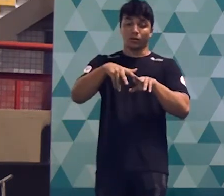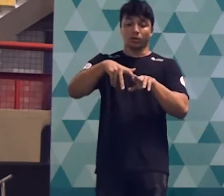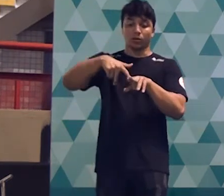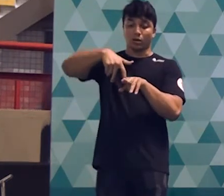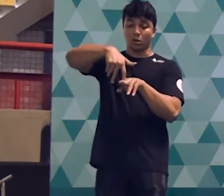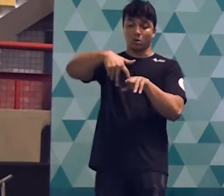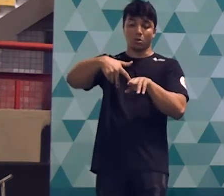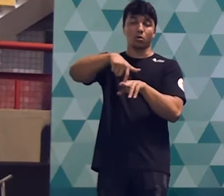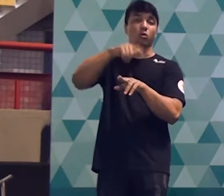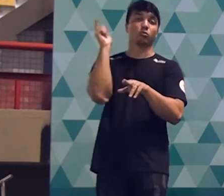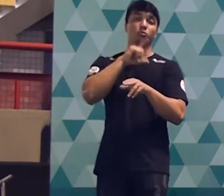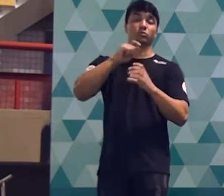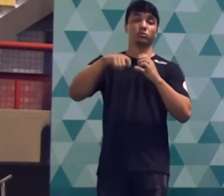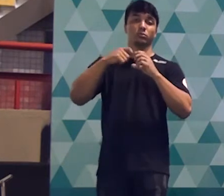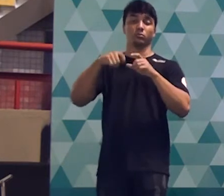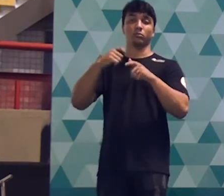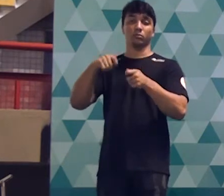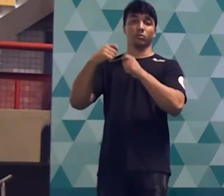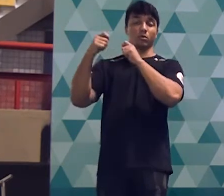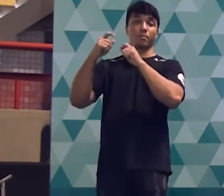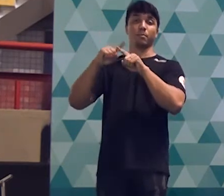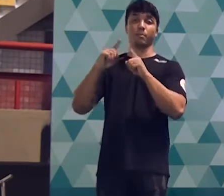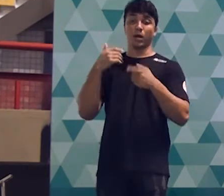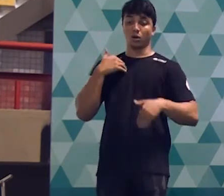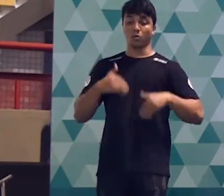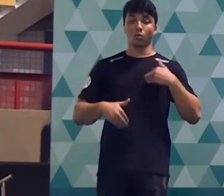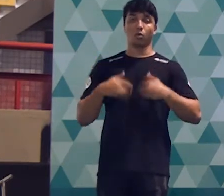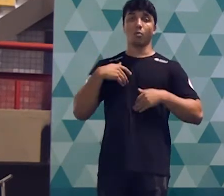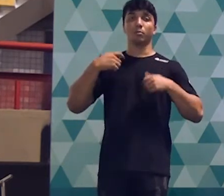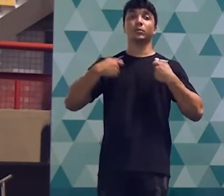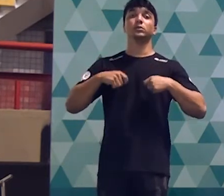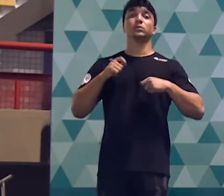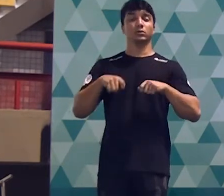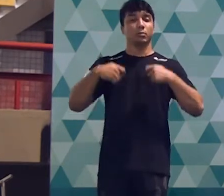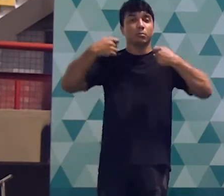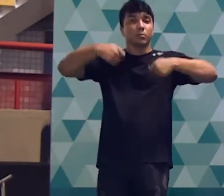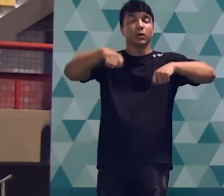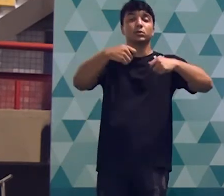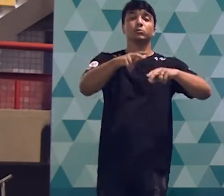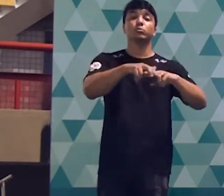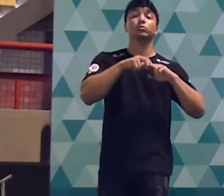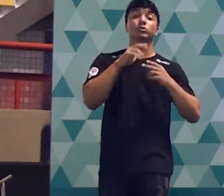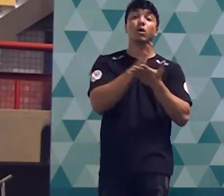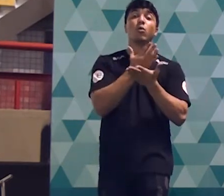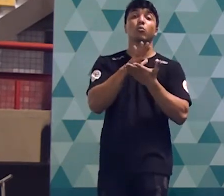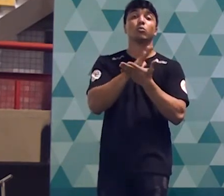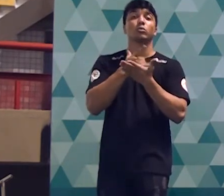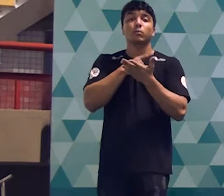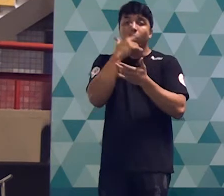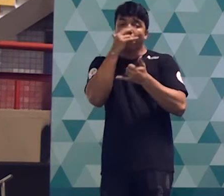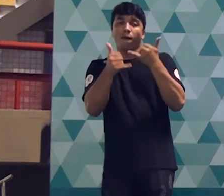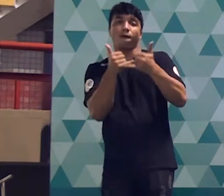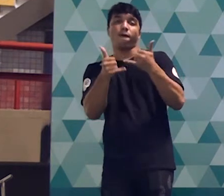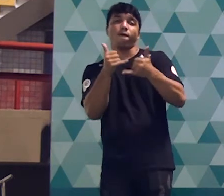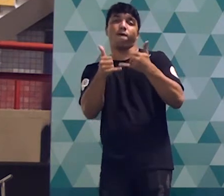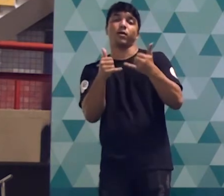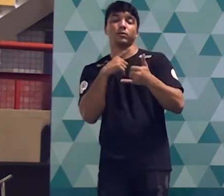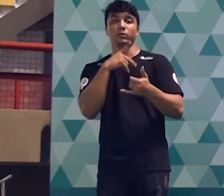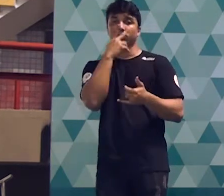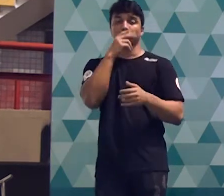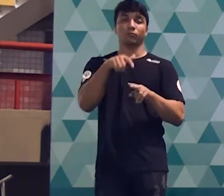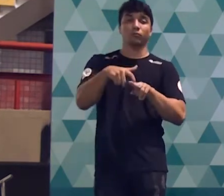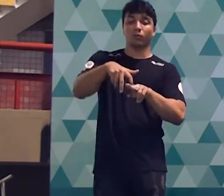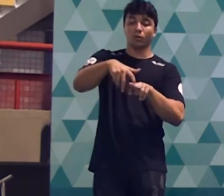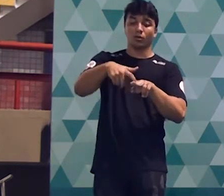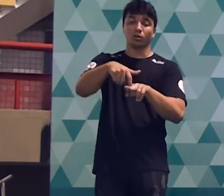para pescar. Mas o meu corpo sente necessidade disso. Tanto é que tem gente que brinca disso, de equilíbrio. Tem